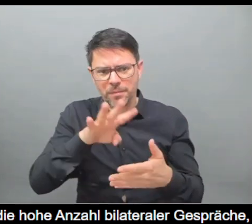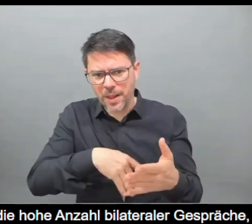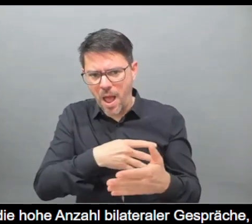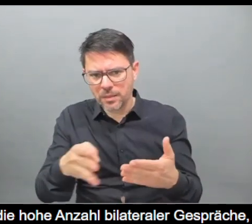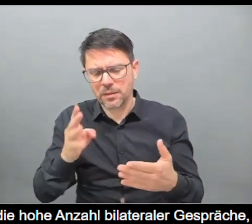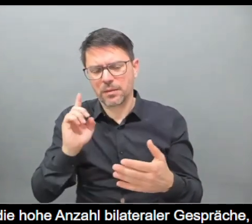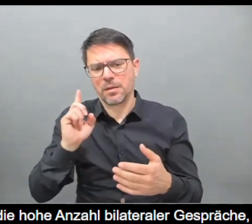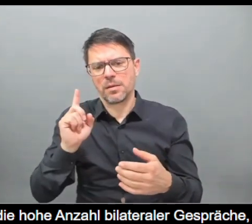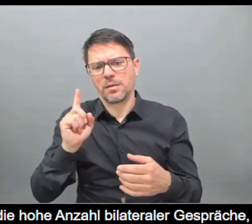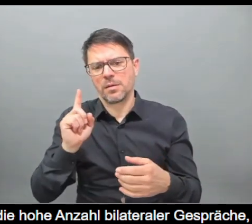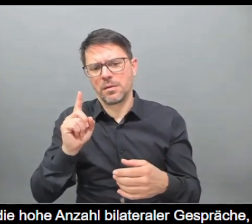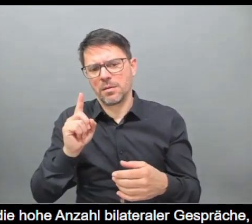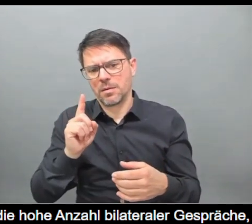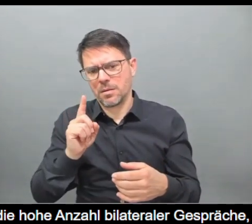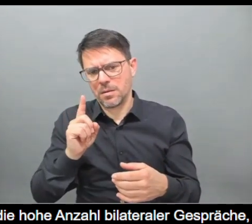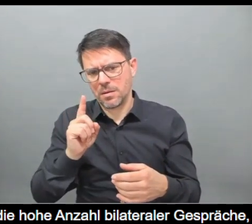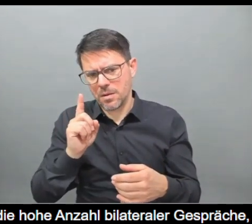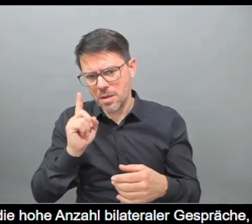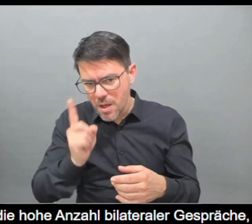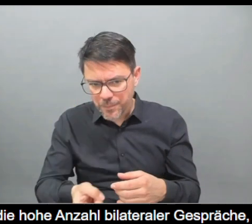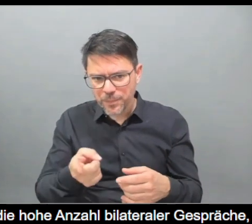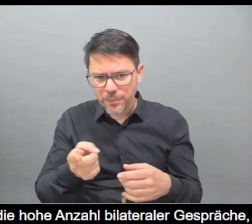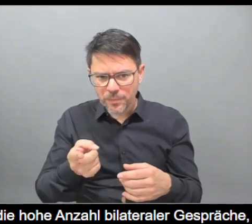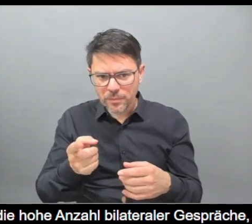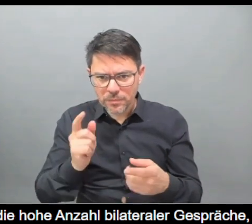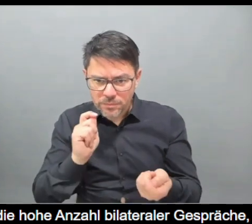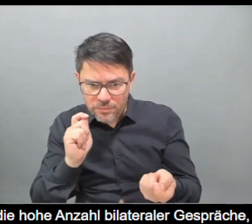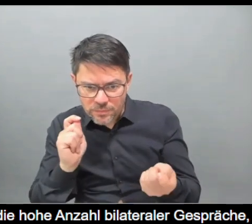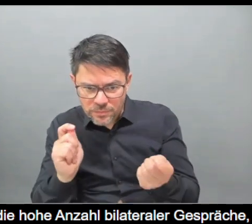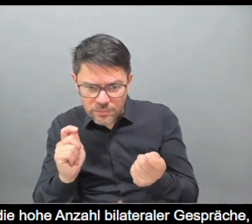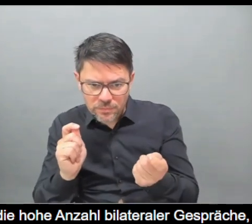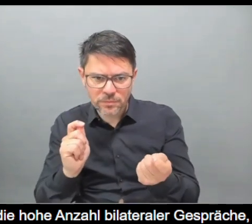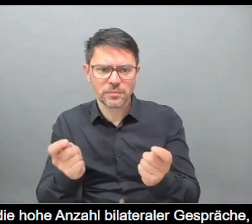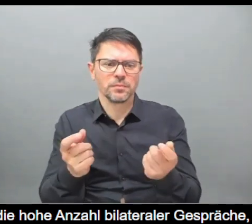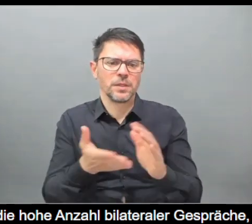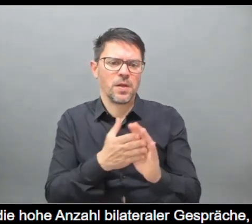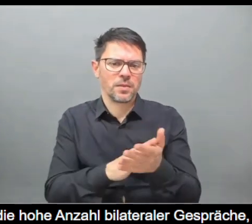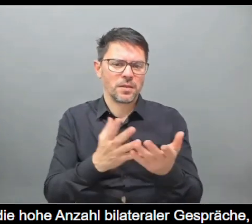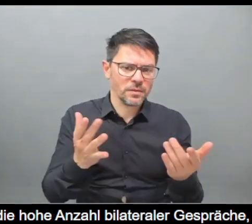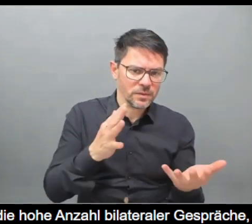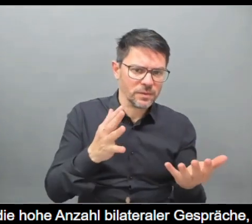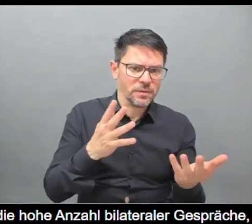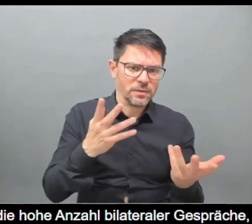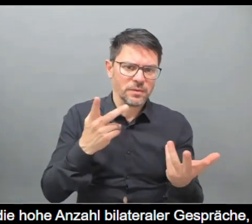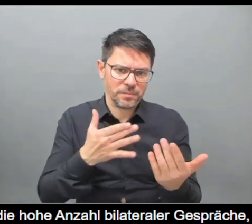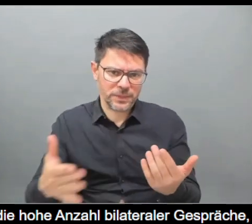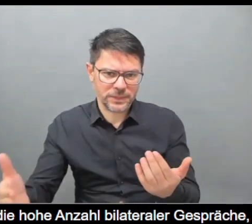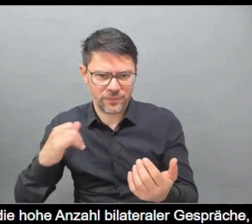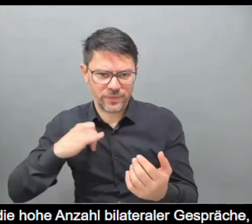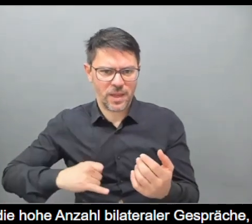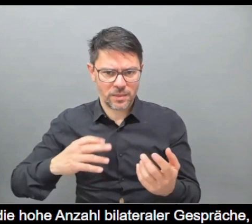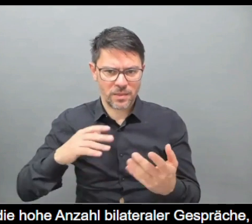also soweit alles planbar ist, steht jetzt jedenfalls der Empfang der US-Vizepräsidentin